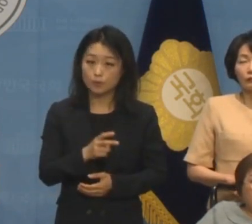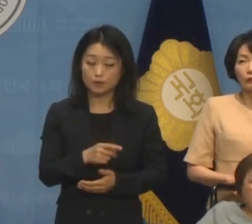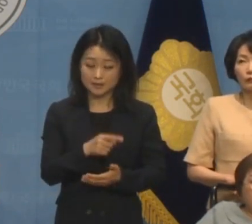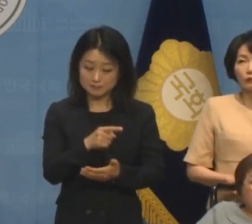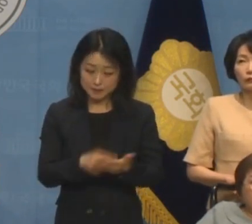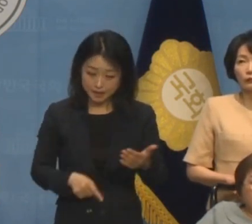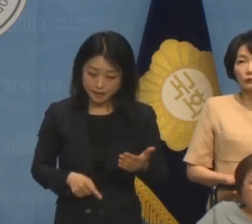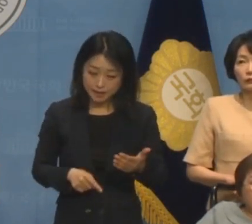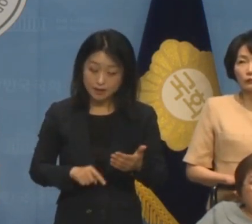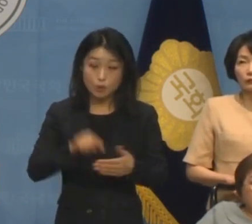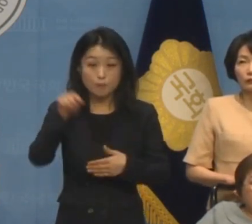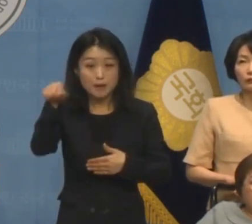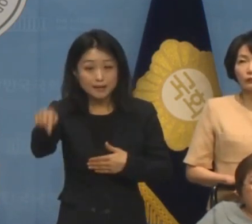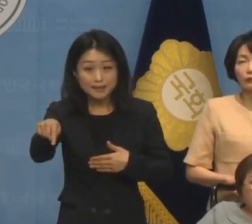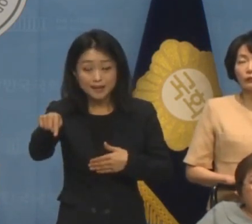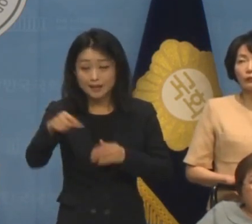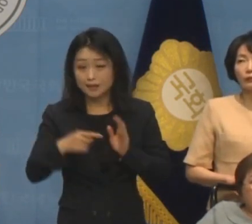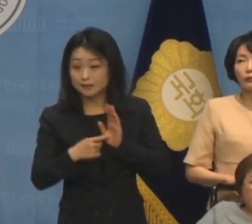바깥에서 외부로